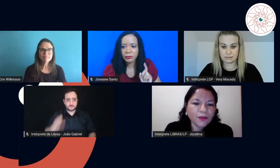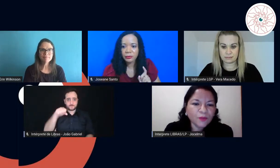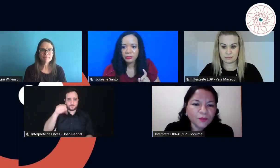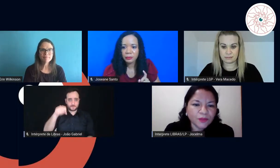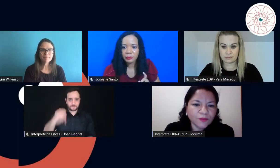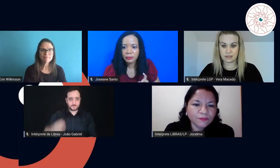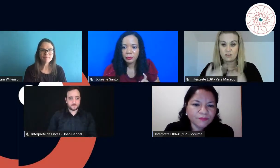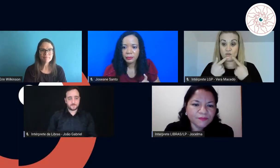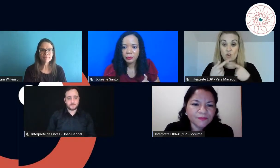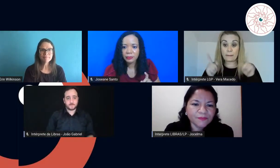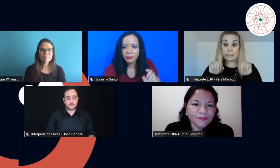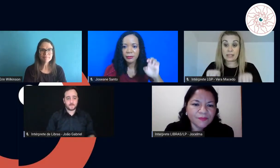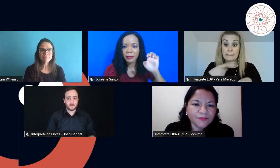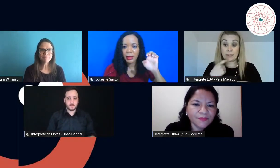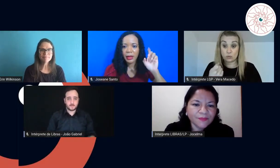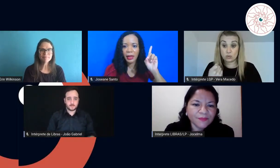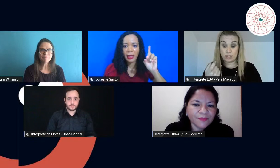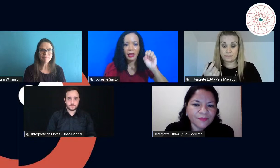Vou repetir a